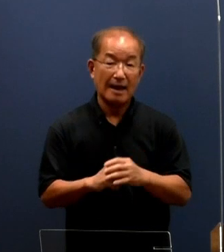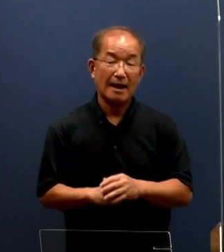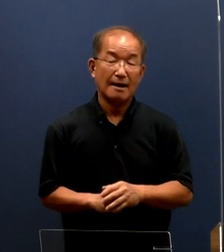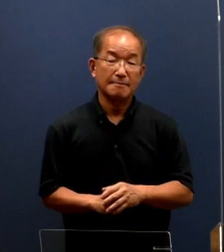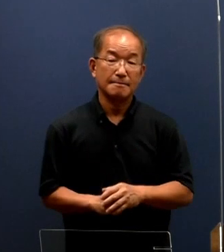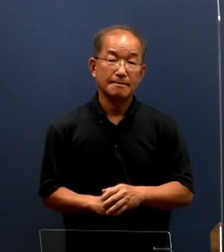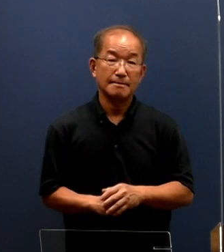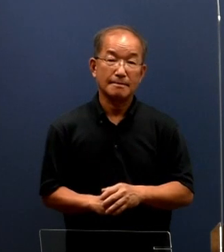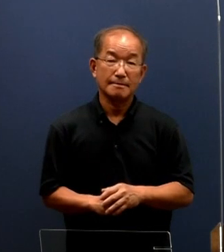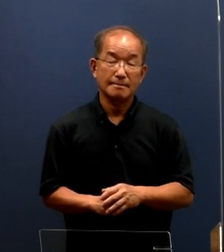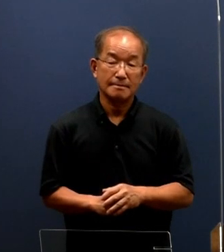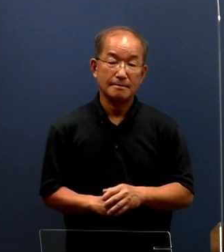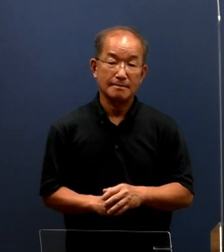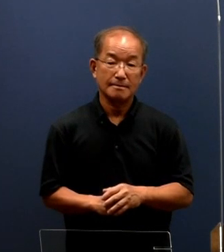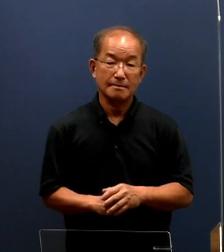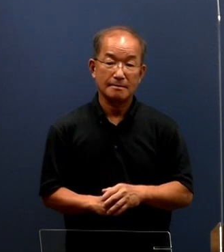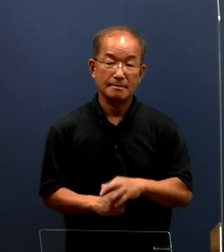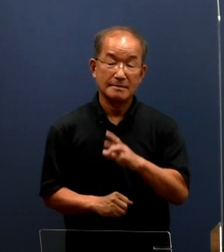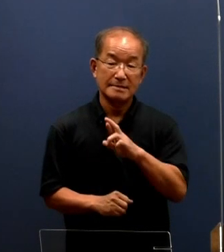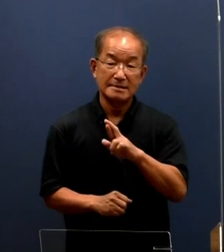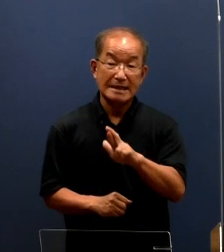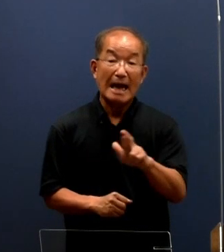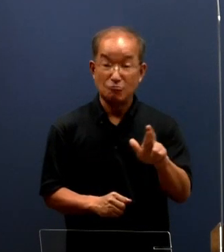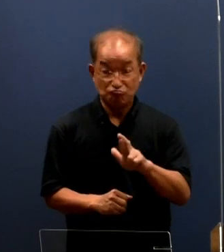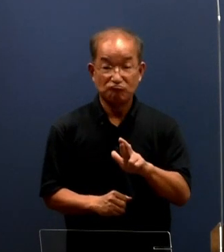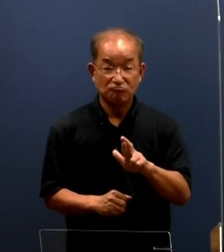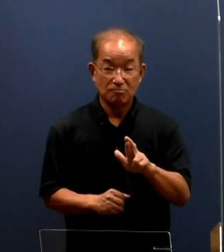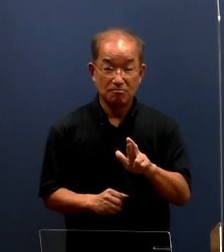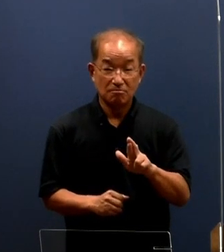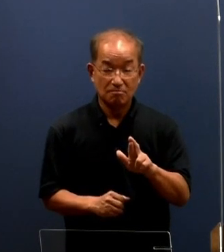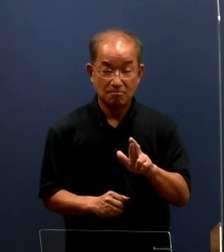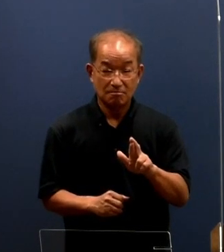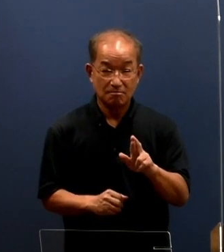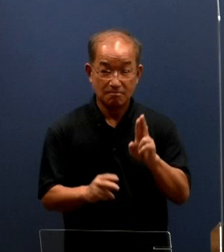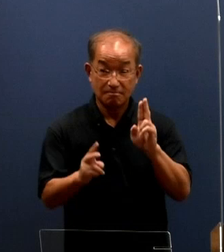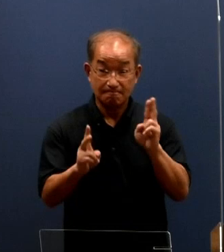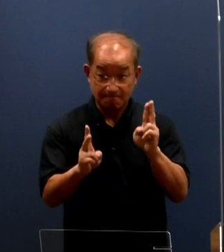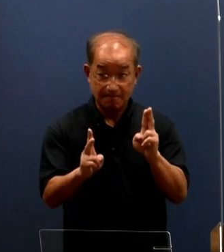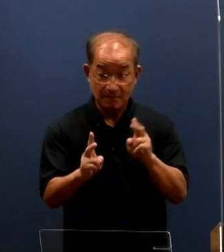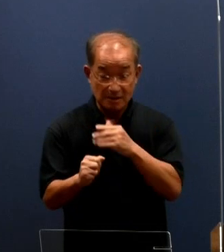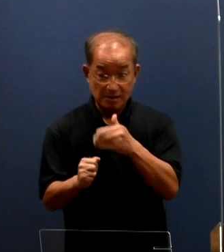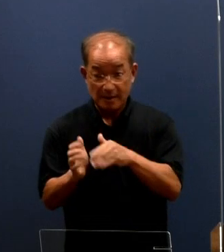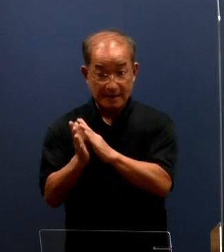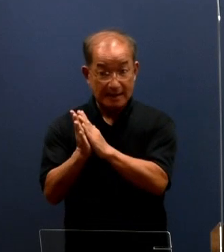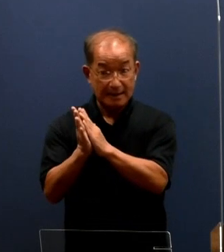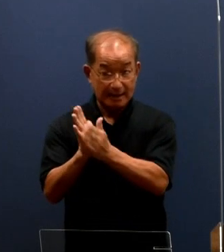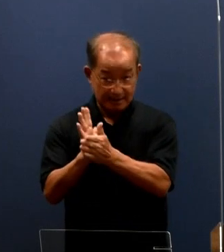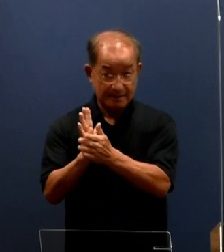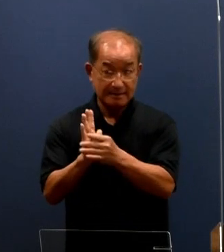なんていうんでしょうか、JR という大きな会社と島根県とか、まあ、そういう